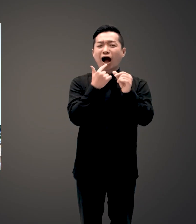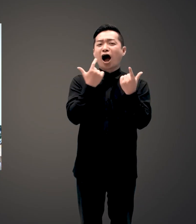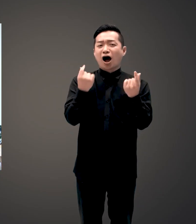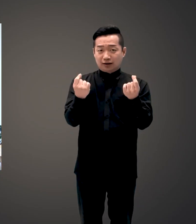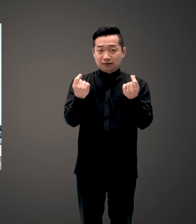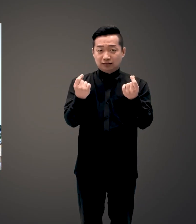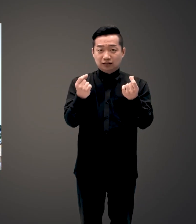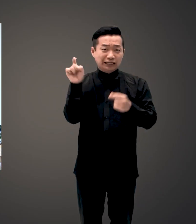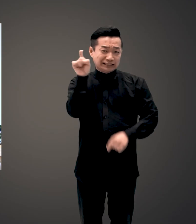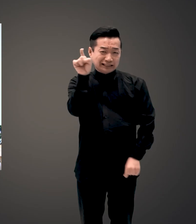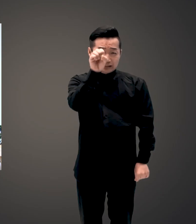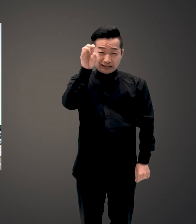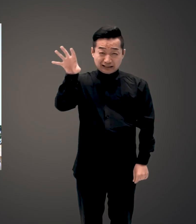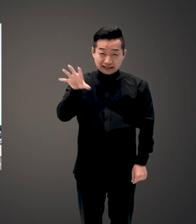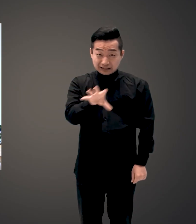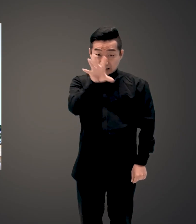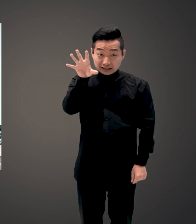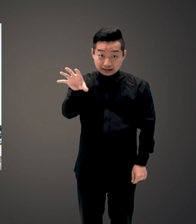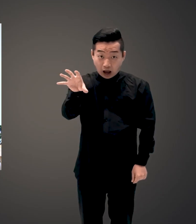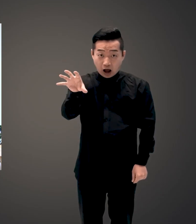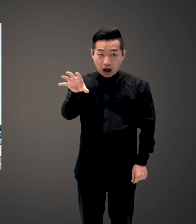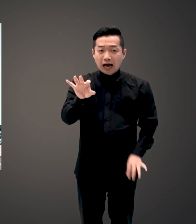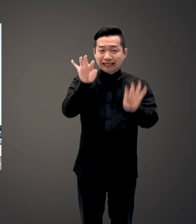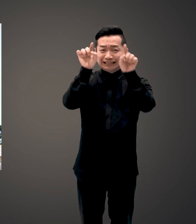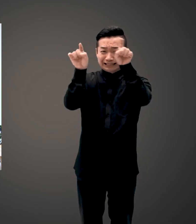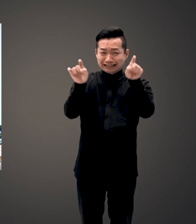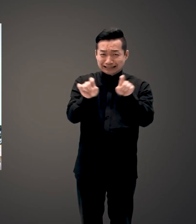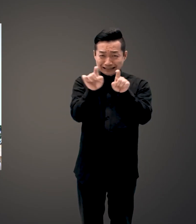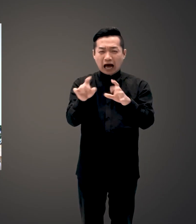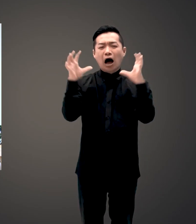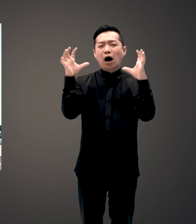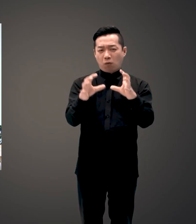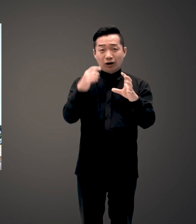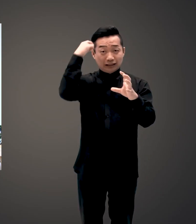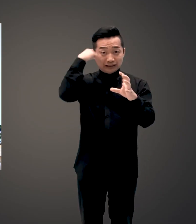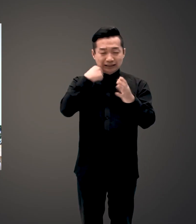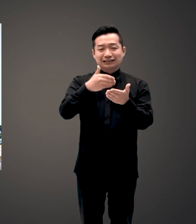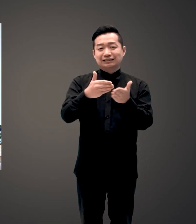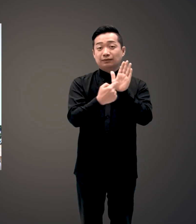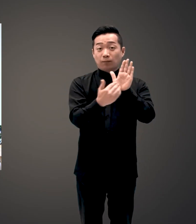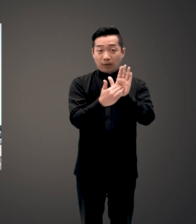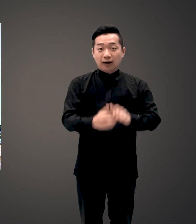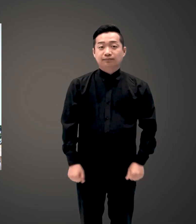팀 쿡과 애플의 임직원이 세계 최초로 공개하는 그들의 가장 솔직한 이야기.